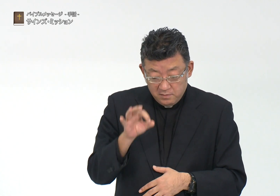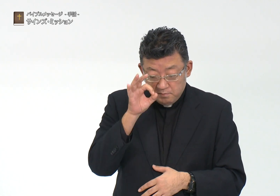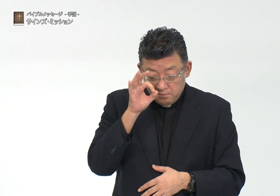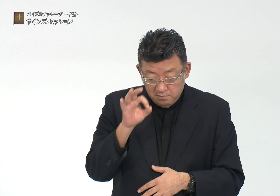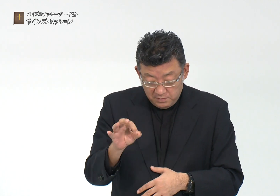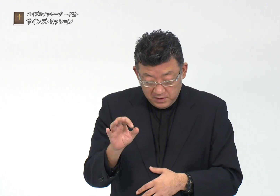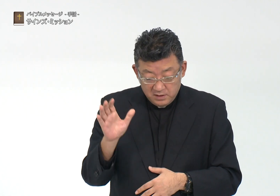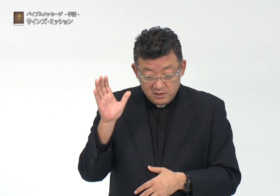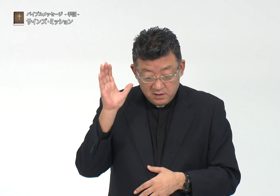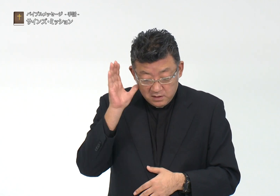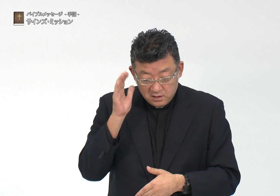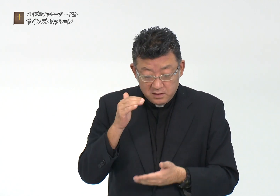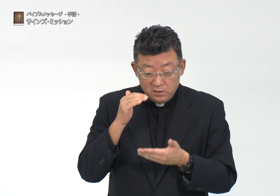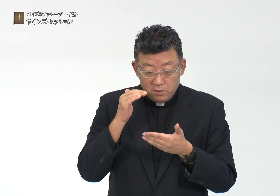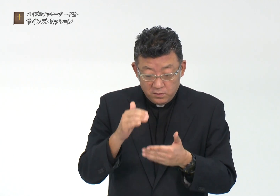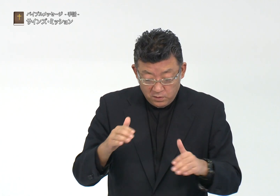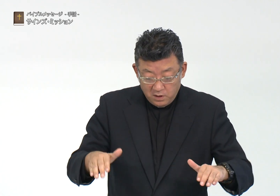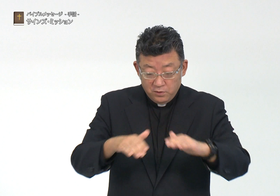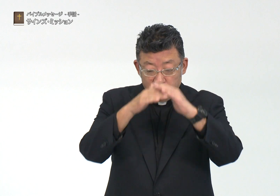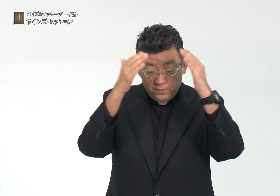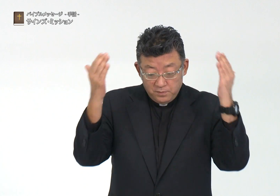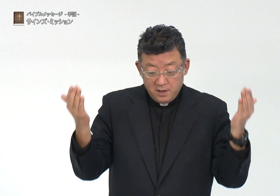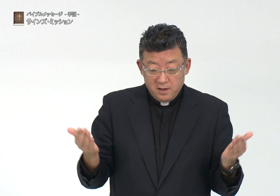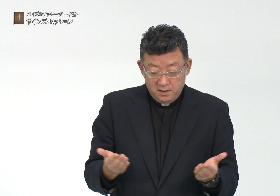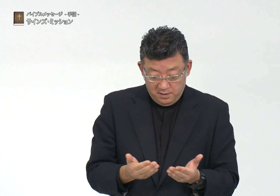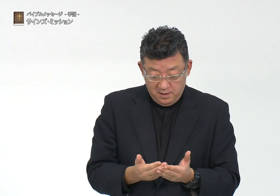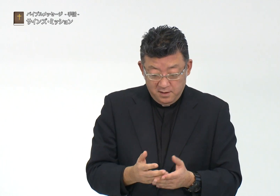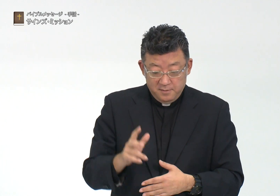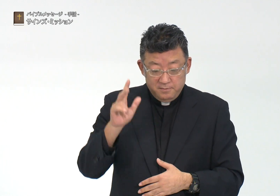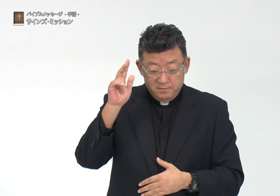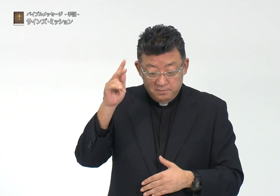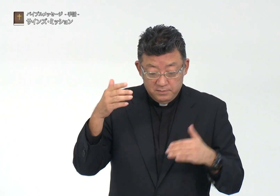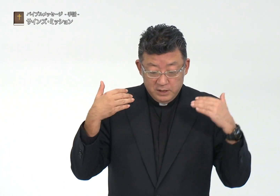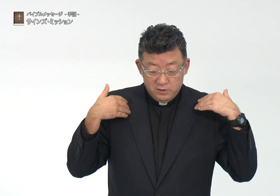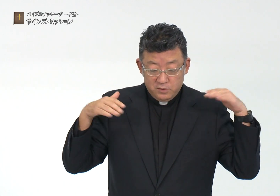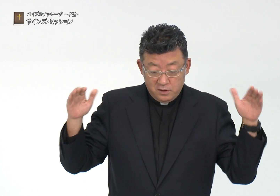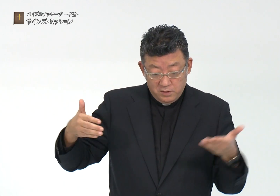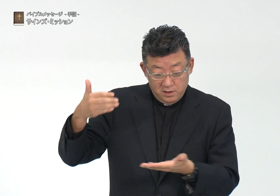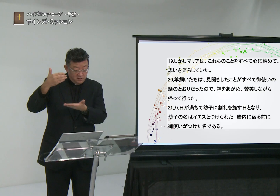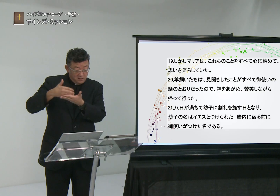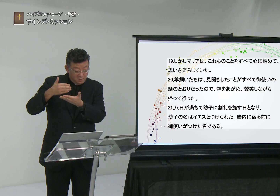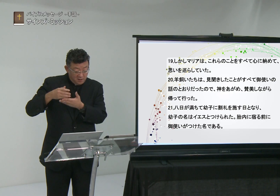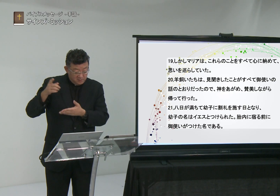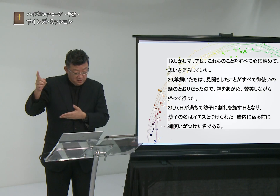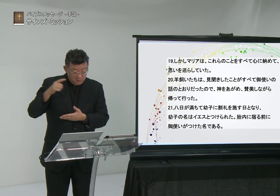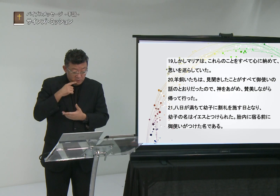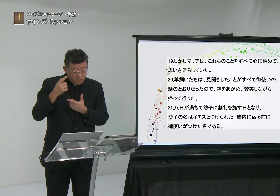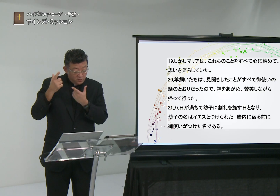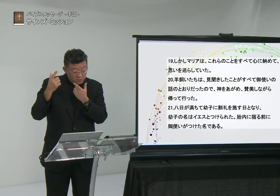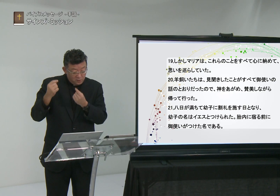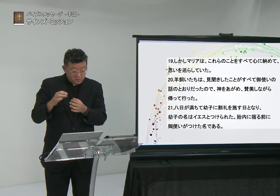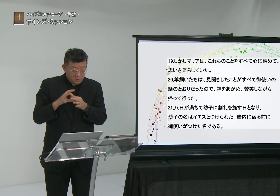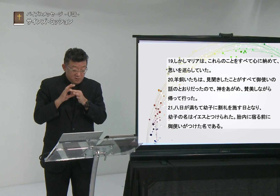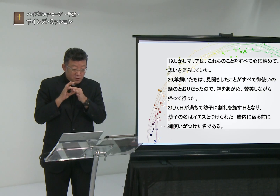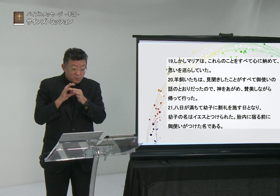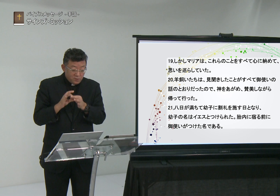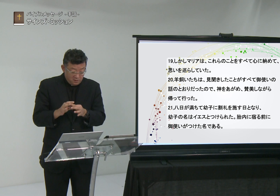羊飼いたちは見聞きしたことが全て御使いの話と通りだったの